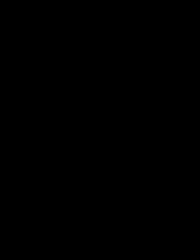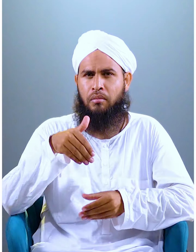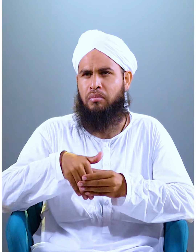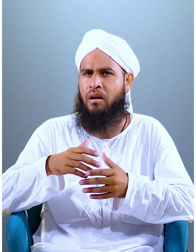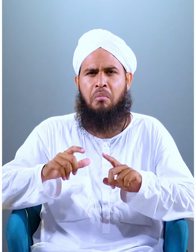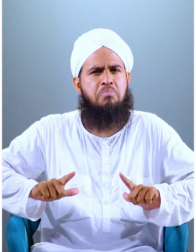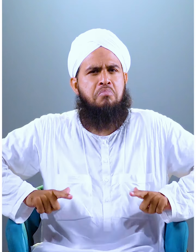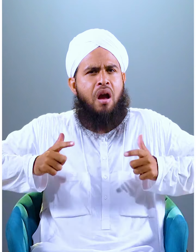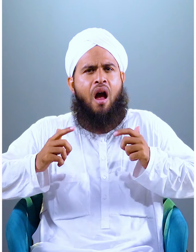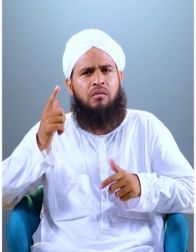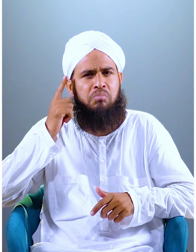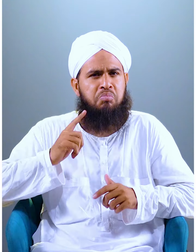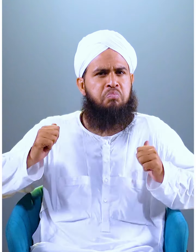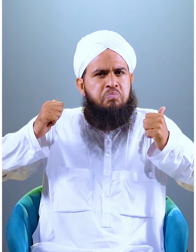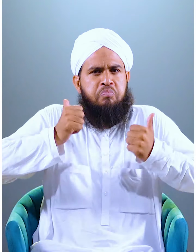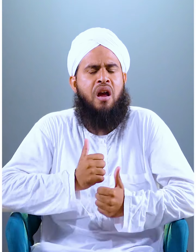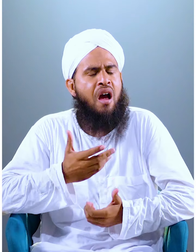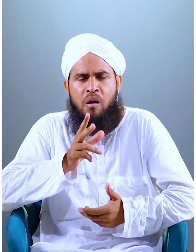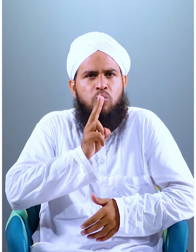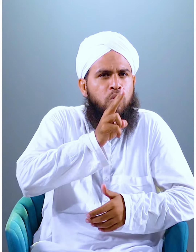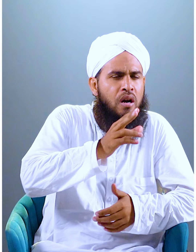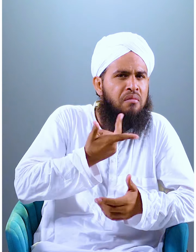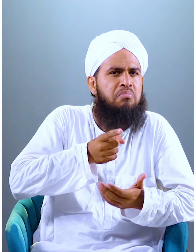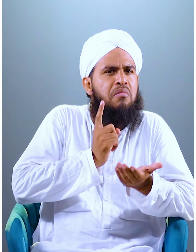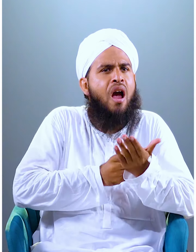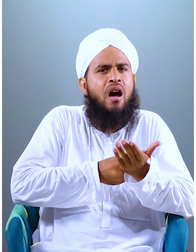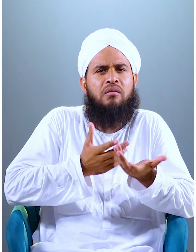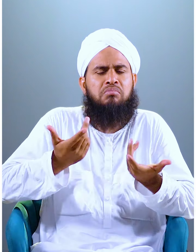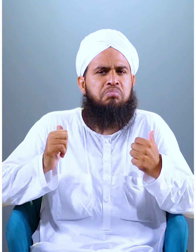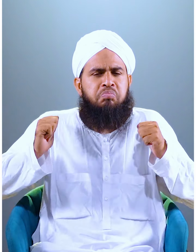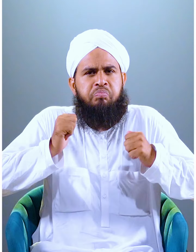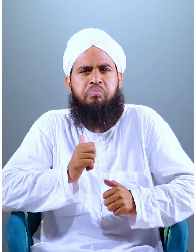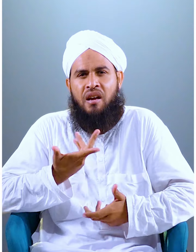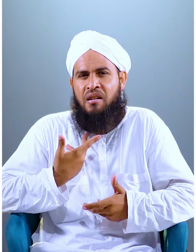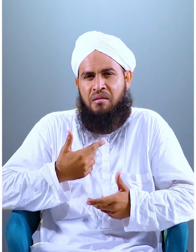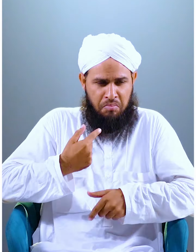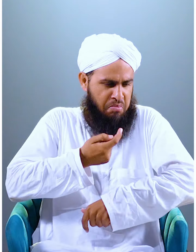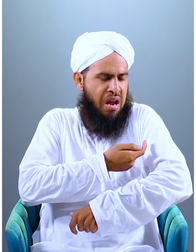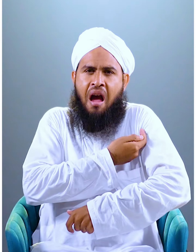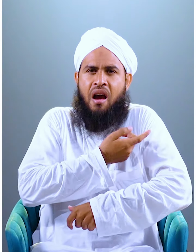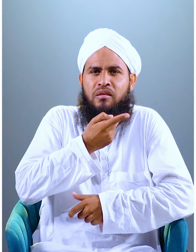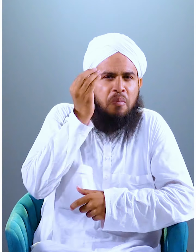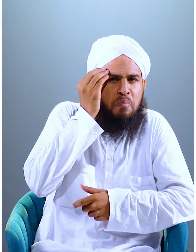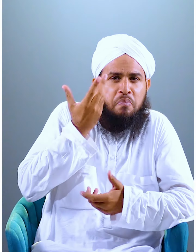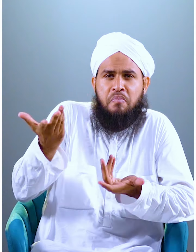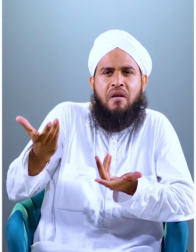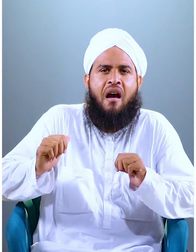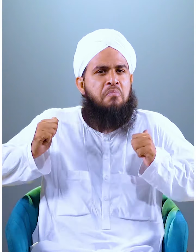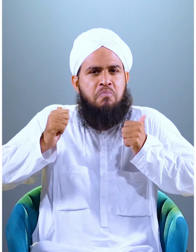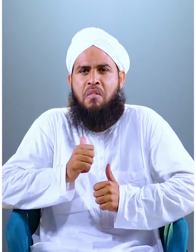کسی وکیل نے کبھی نہیں کہا کہ انجینئر جاہل ہے اس کو کچھ نہیں آتا کیونکہ وقالت کا علم انجینئر کے پاس نہیں ہے ڈاکٹر کا علم جو ہے وہ وقالت وکیل کے پاس نہیں ہے لیکن